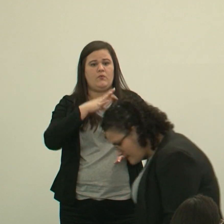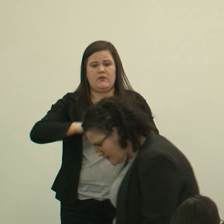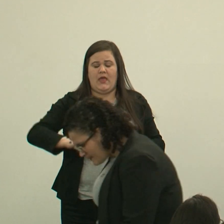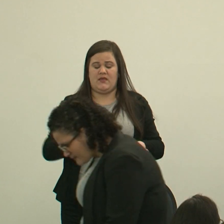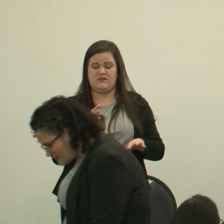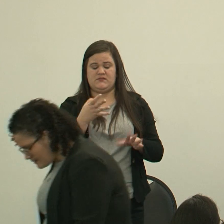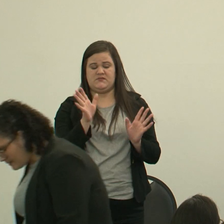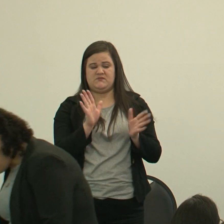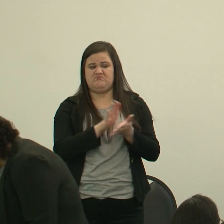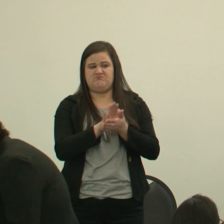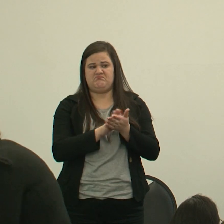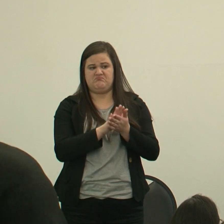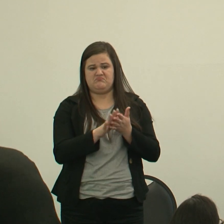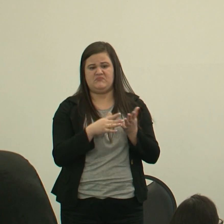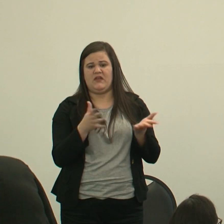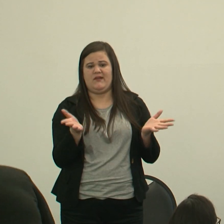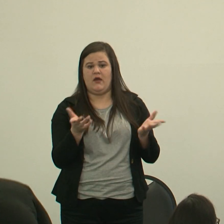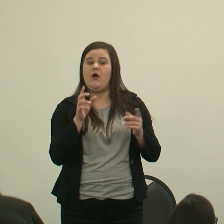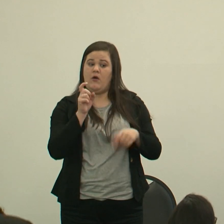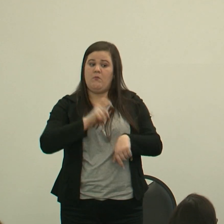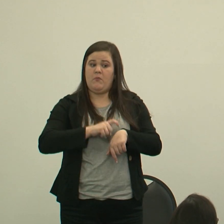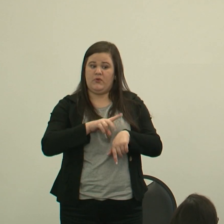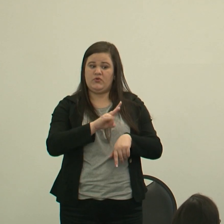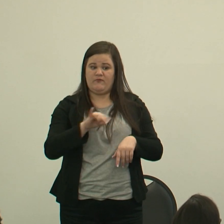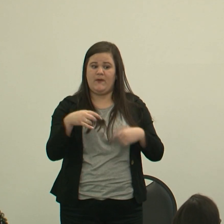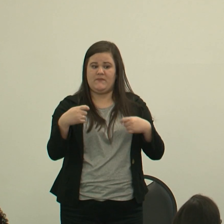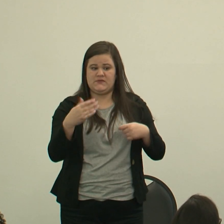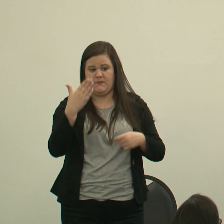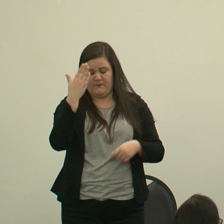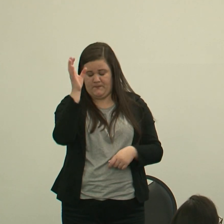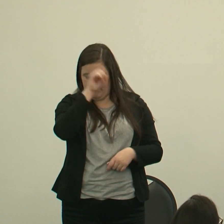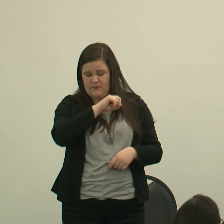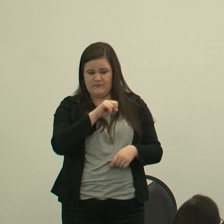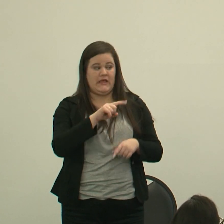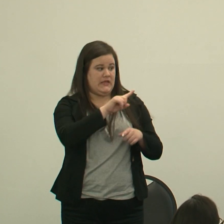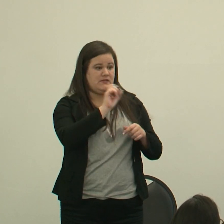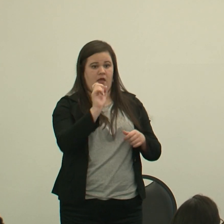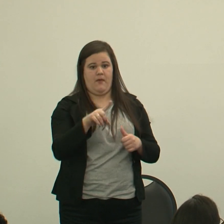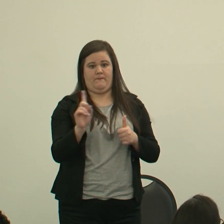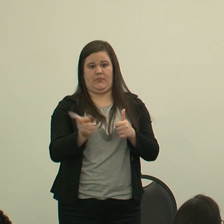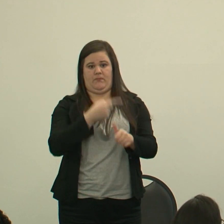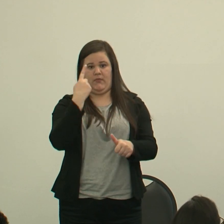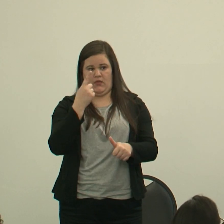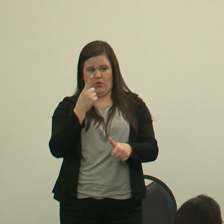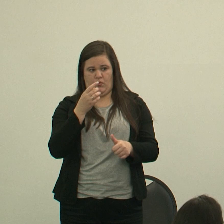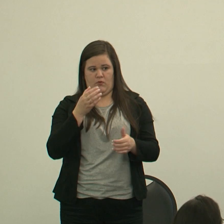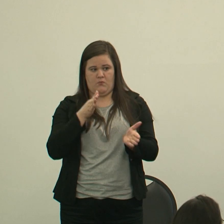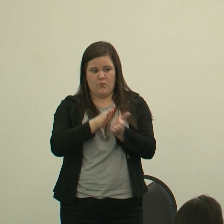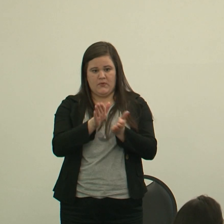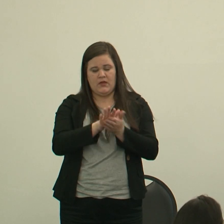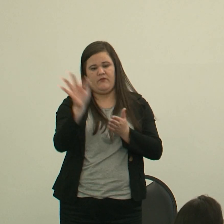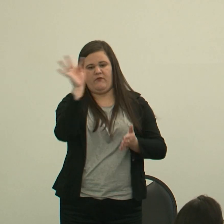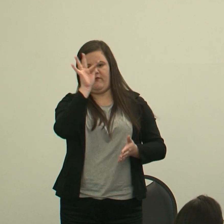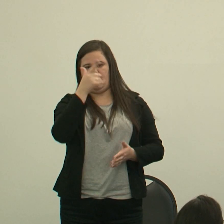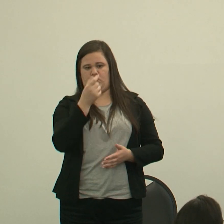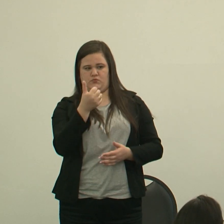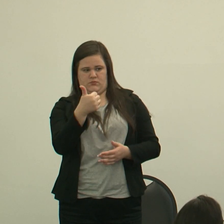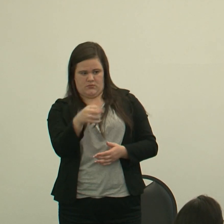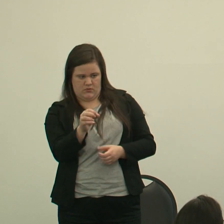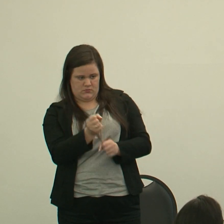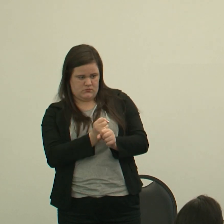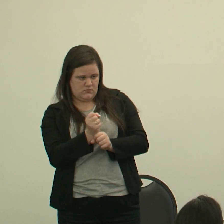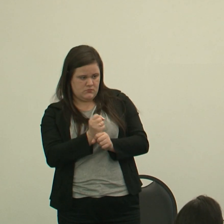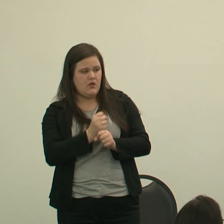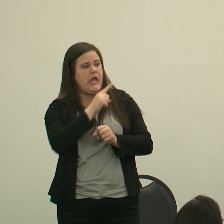parar. Mas em um momento ela vai ter que parar para pensar. Essa é a primeira tirinha, publicada em fevereiro de 2010. Essas tirinhas